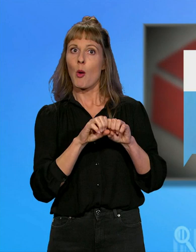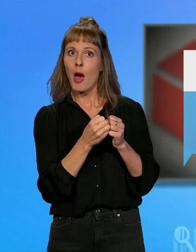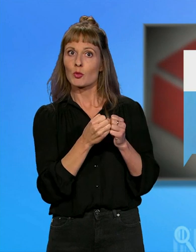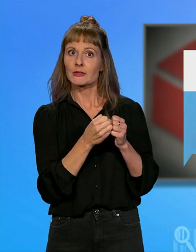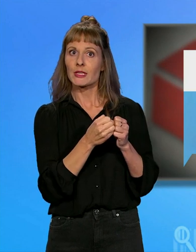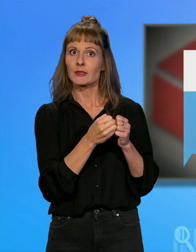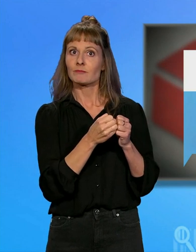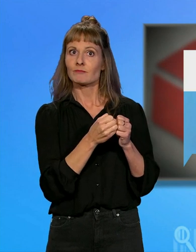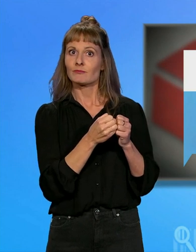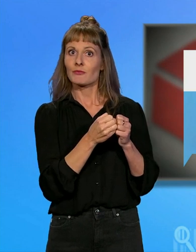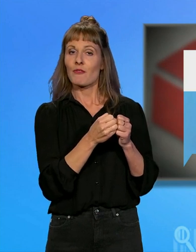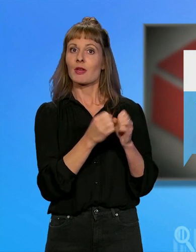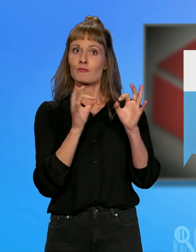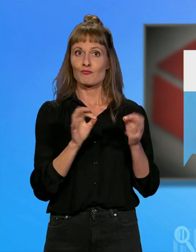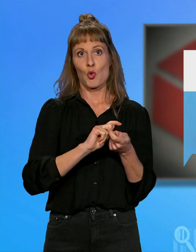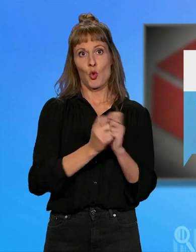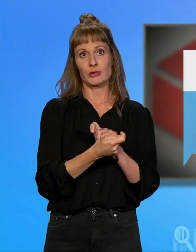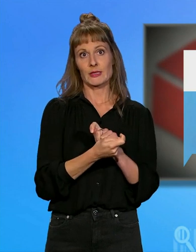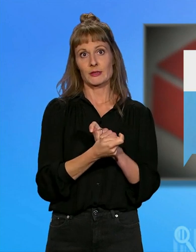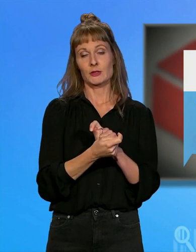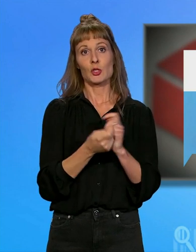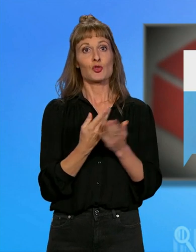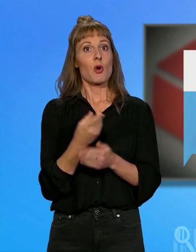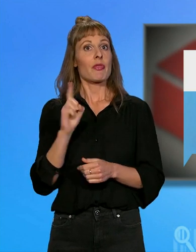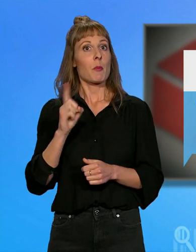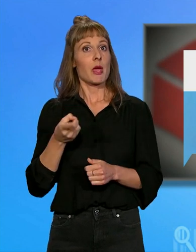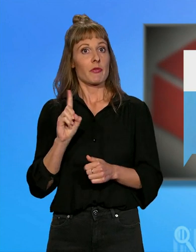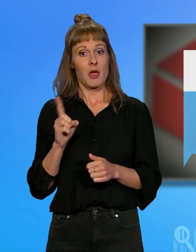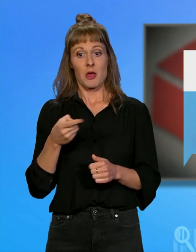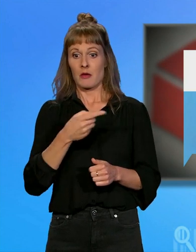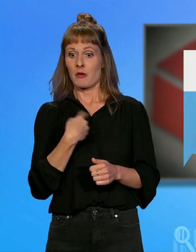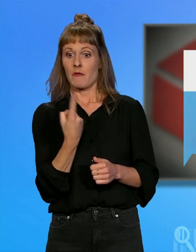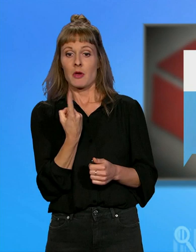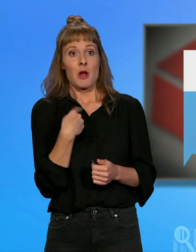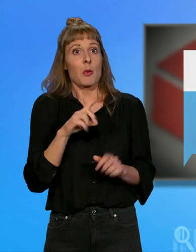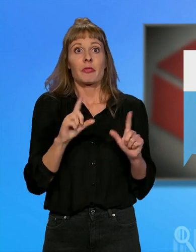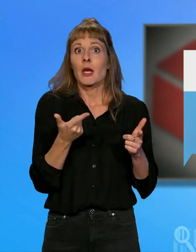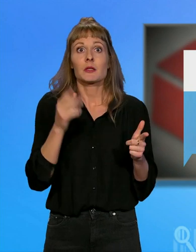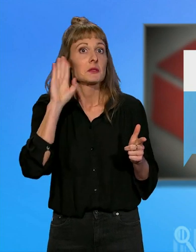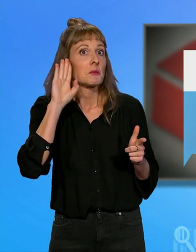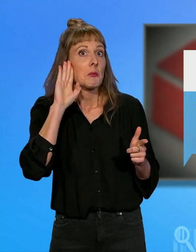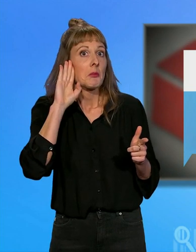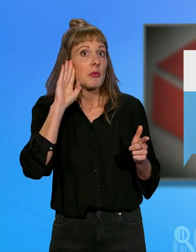DPD sind keine konkreten Fälle von entsprechenden Verstößen bekannt.